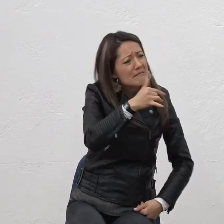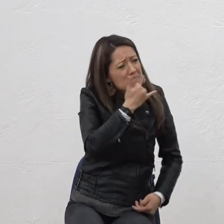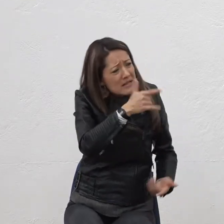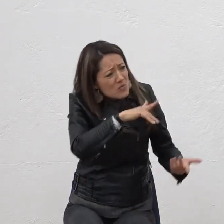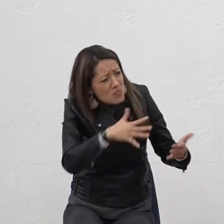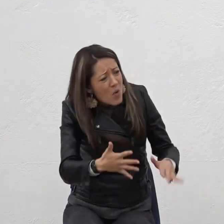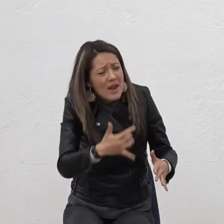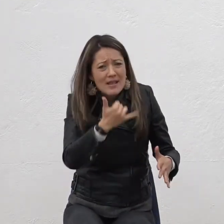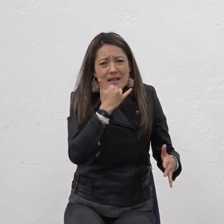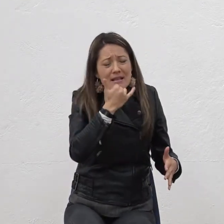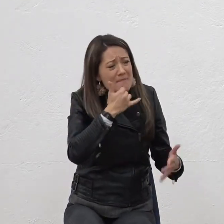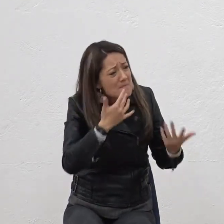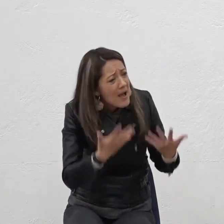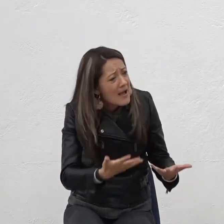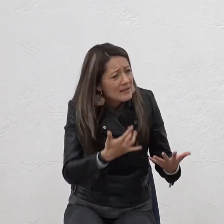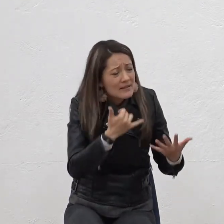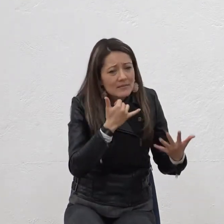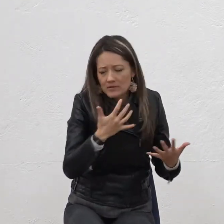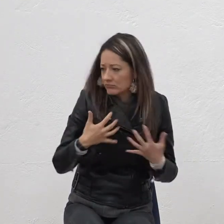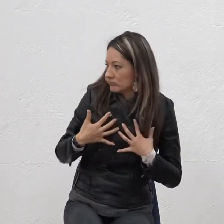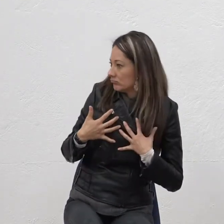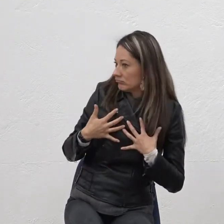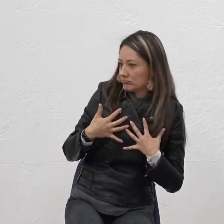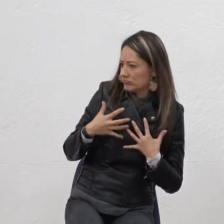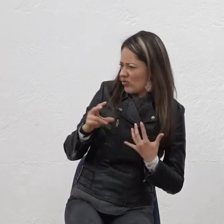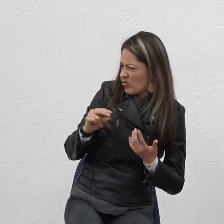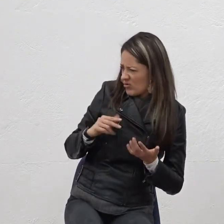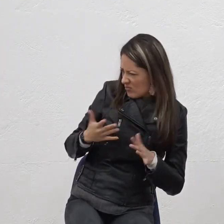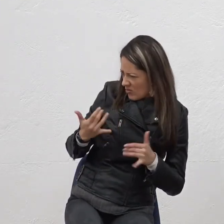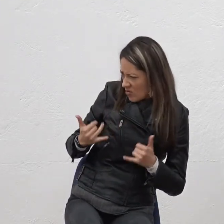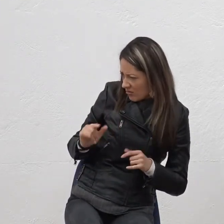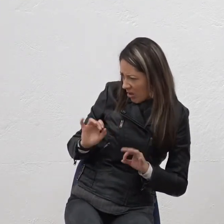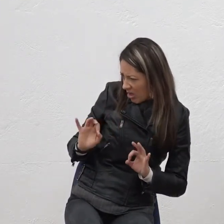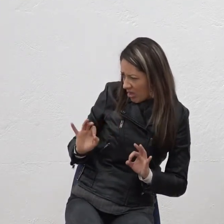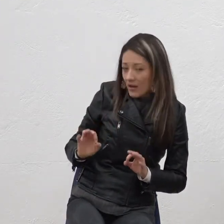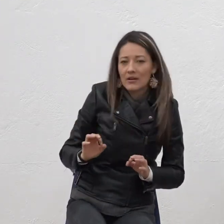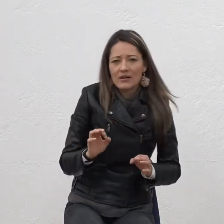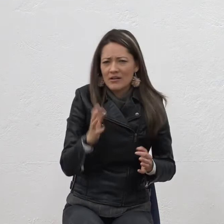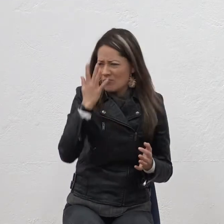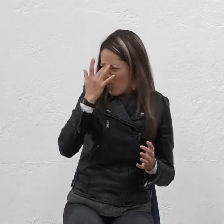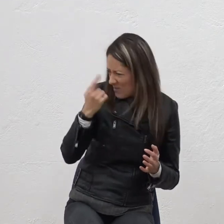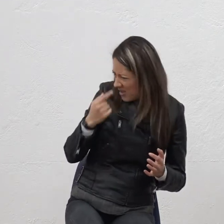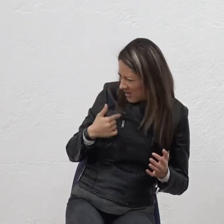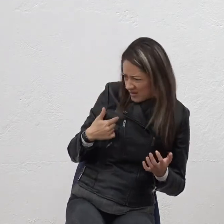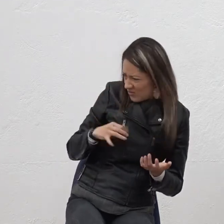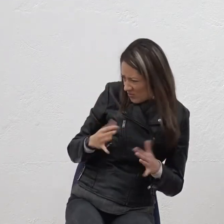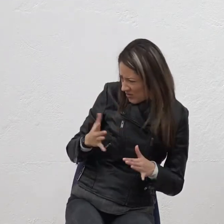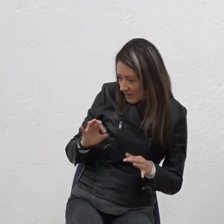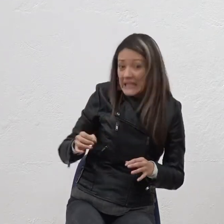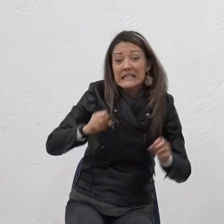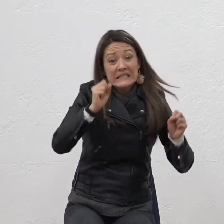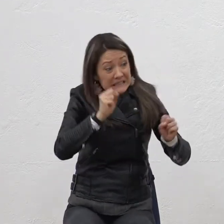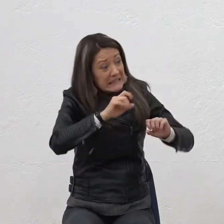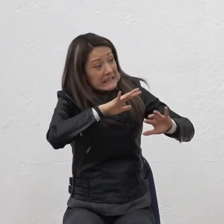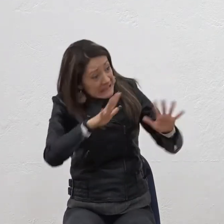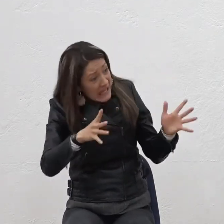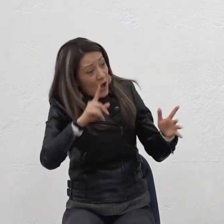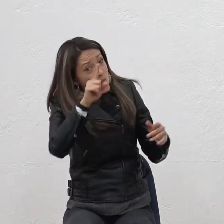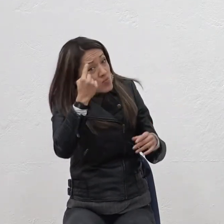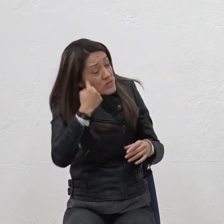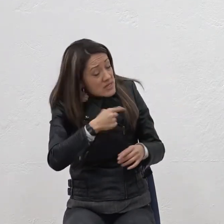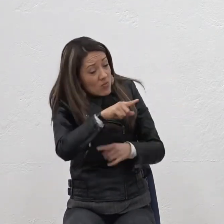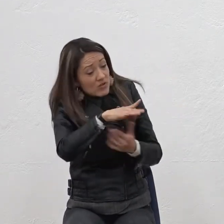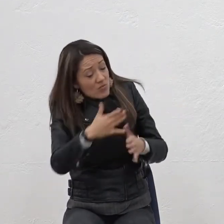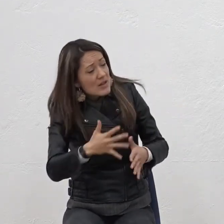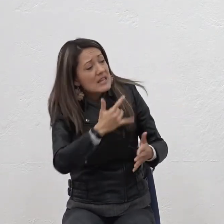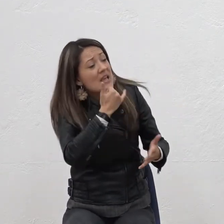mueres? Él me decía, ¿y si te mueres hoy? Y yo no me voy a morir. Yo le decía, ¿por qué me dices? Yo no me voy a morir. Claro, algún día vas a